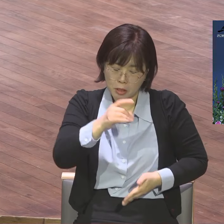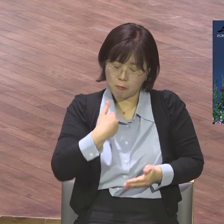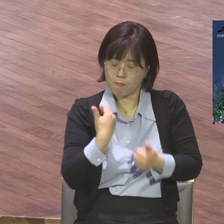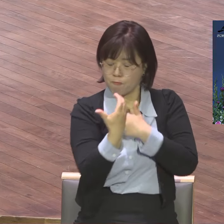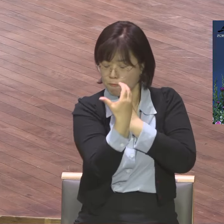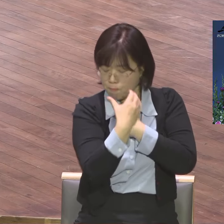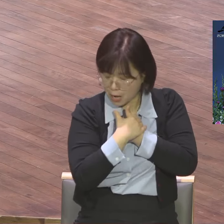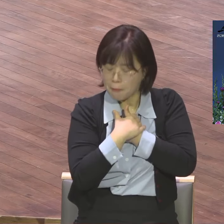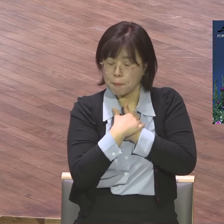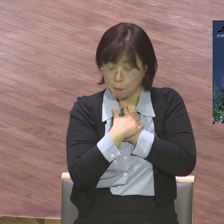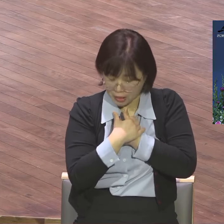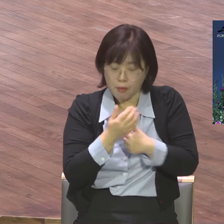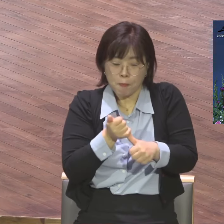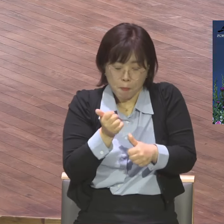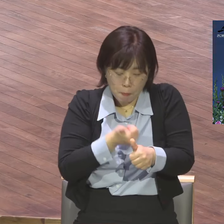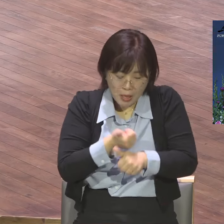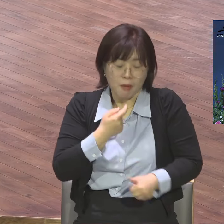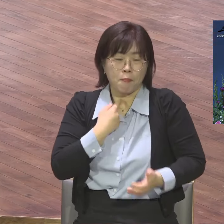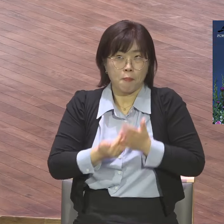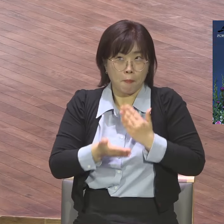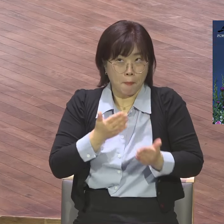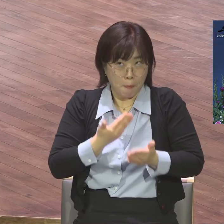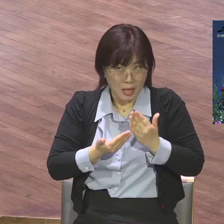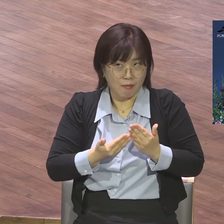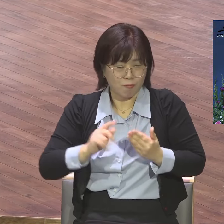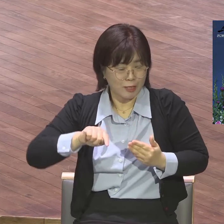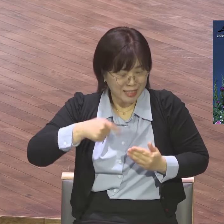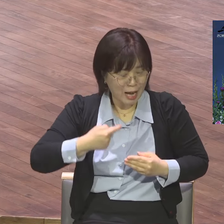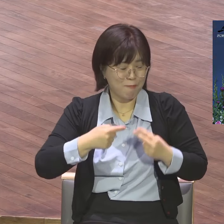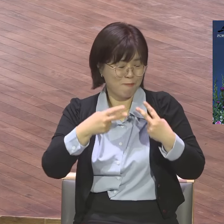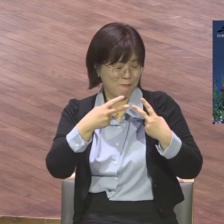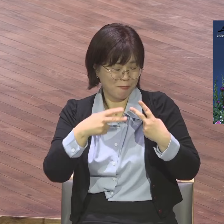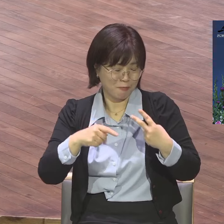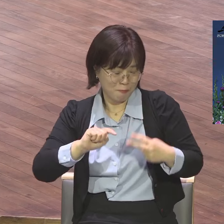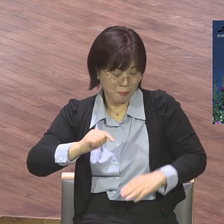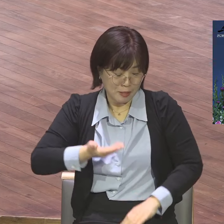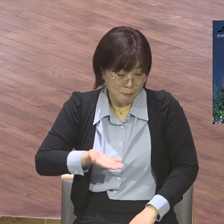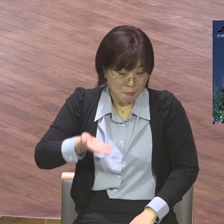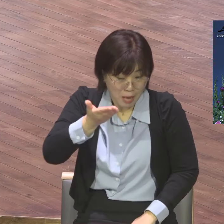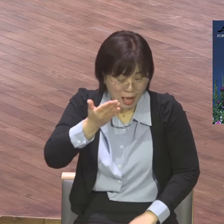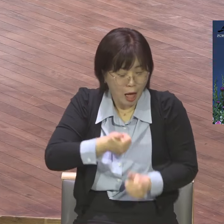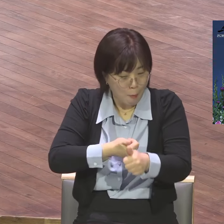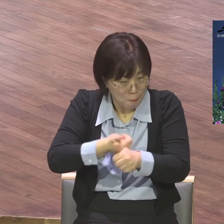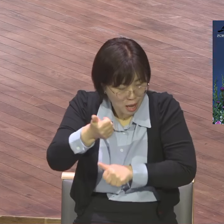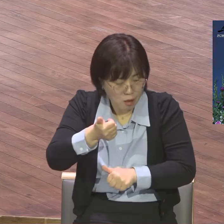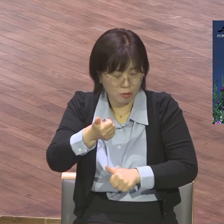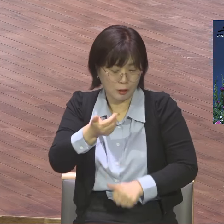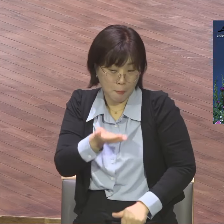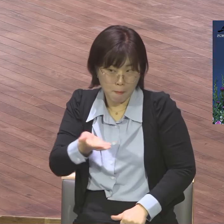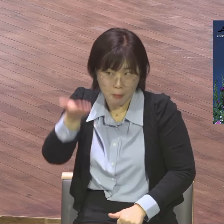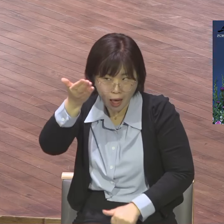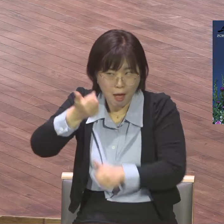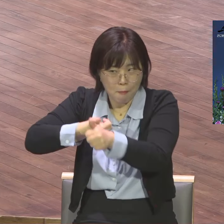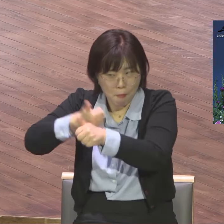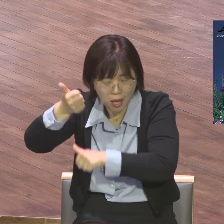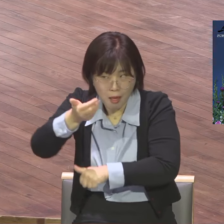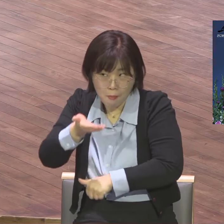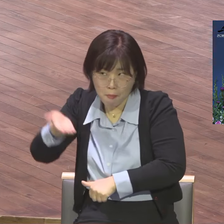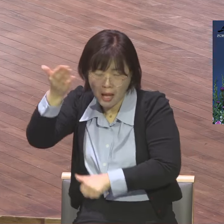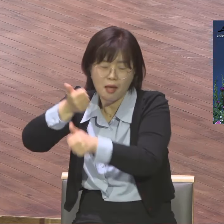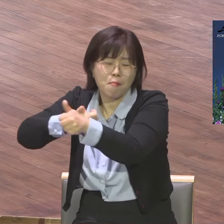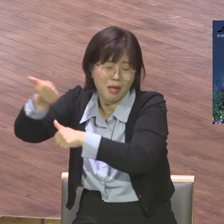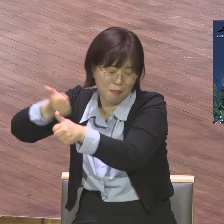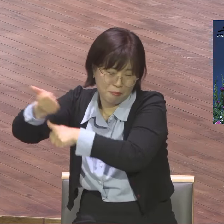없다. 아무 맛도 몰라. 아무 능력도 몰라. 그냥 다녀 안 다닐 수 없어. 환경이 어쩔 수 없이 왔다 갔다 해.